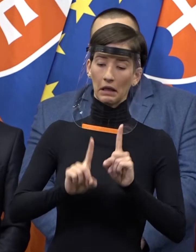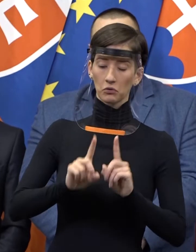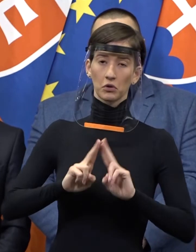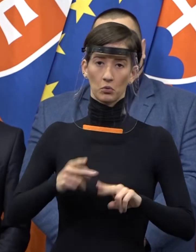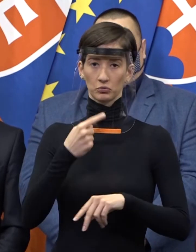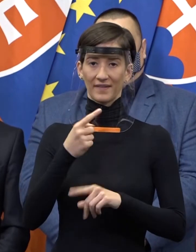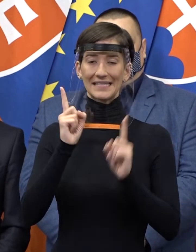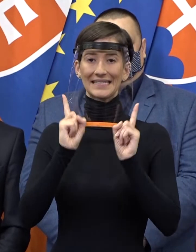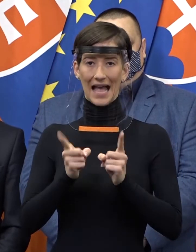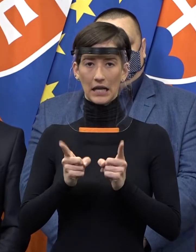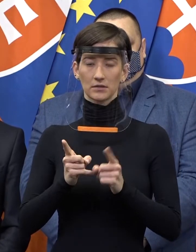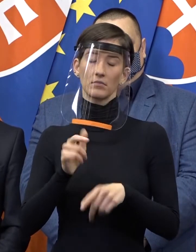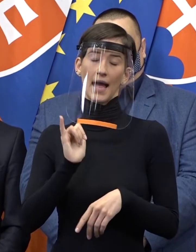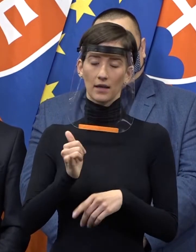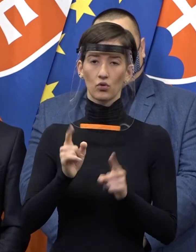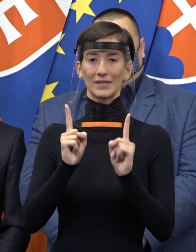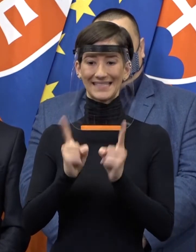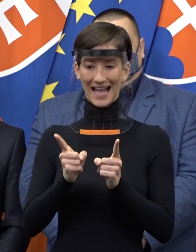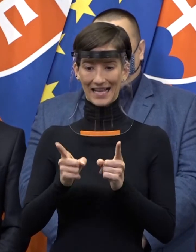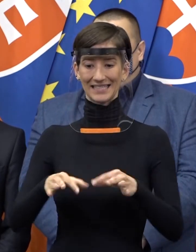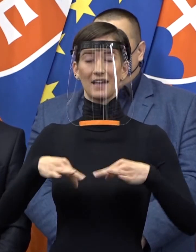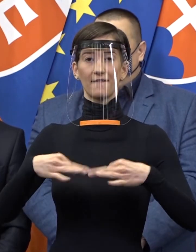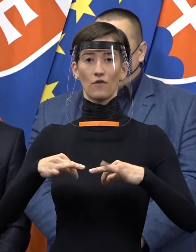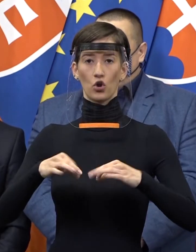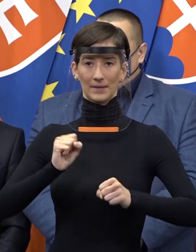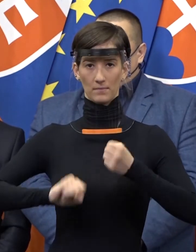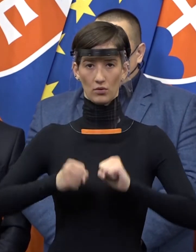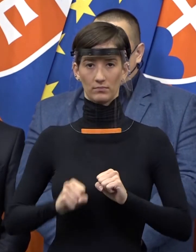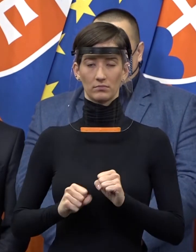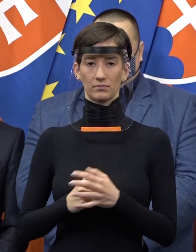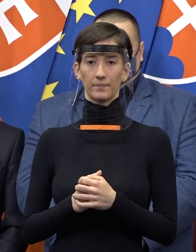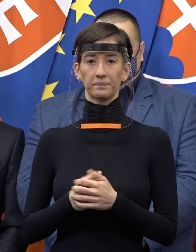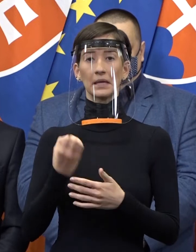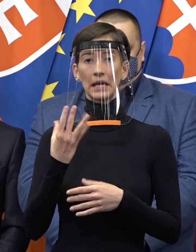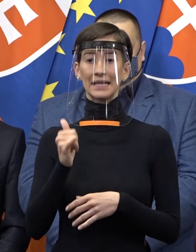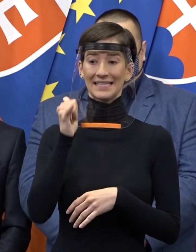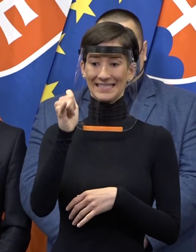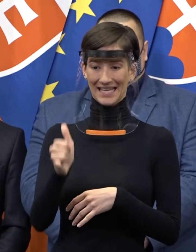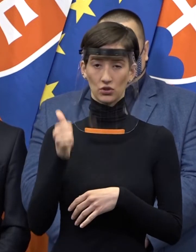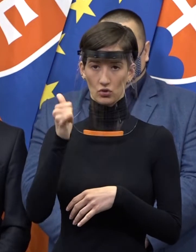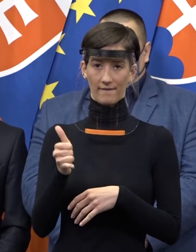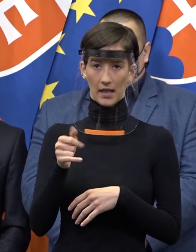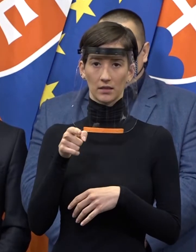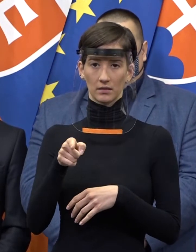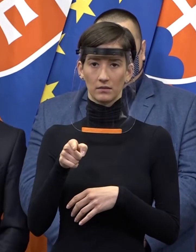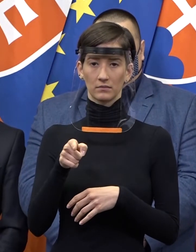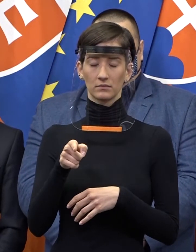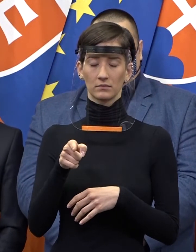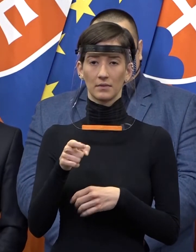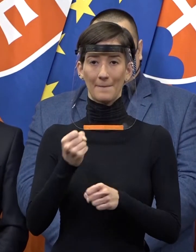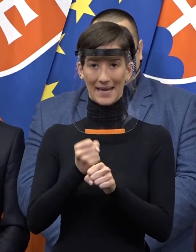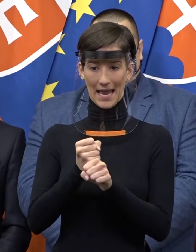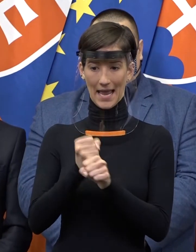bude zakázané voľne sa pohybovať osobám, okrem konkrétnych výnimiek. Keď cestuje z a do práce, alebo teda iné